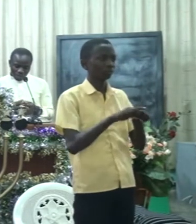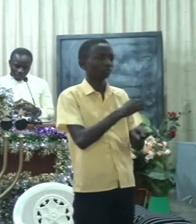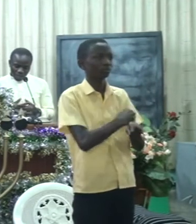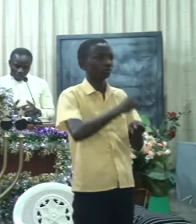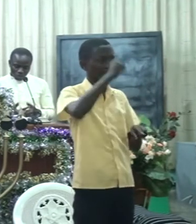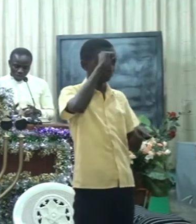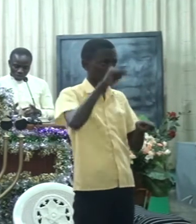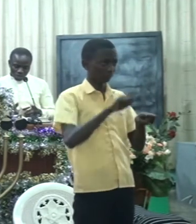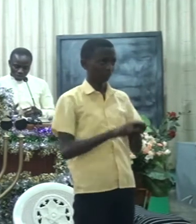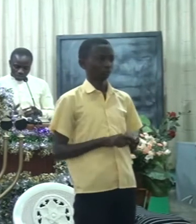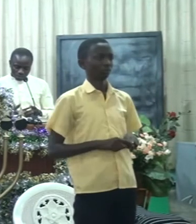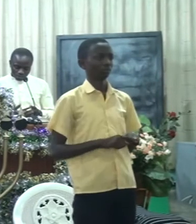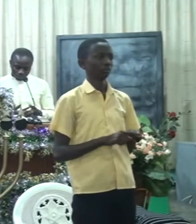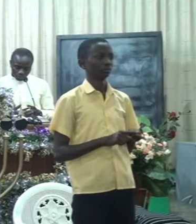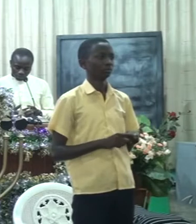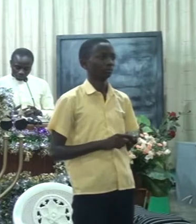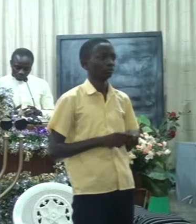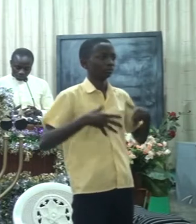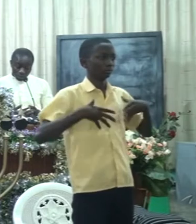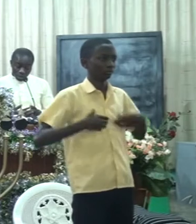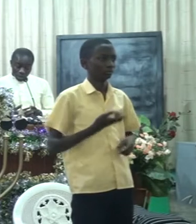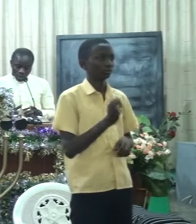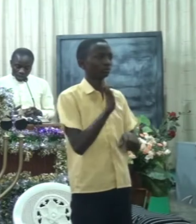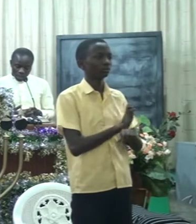Pardonne chaque frère, pardonne chaque sœur.